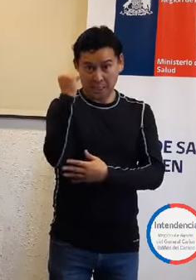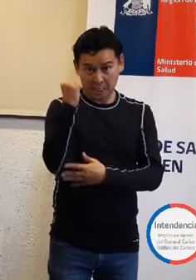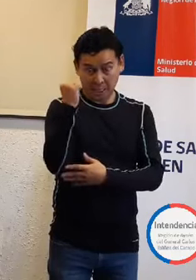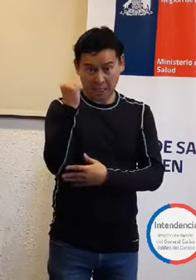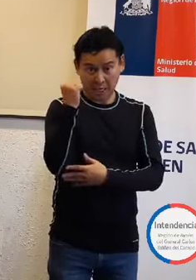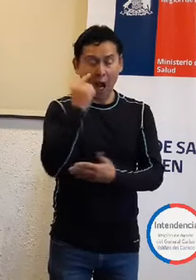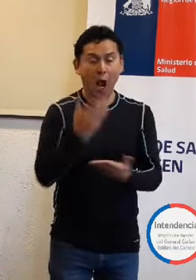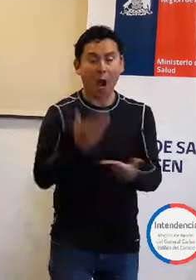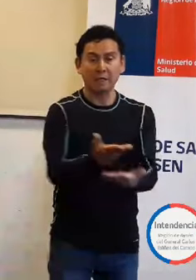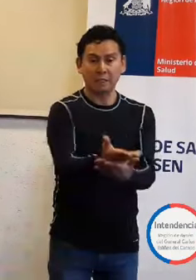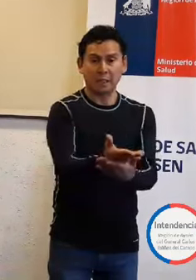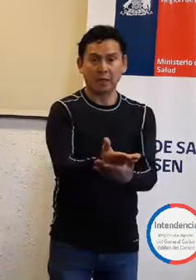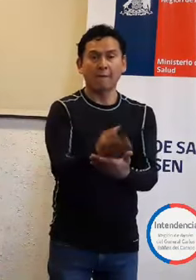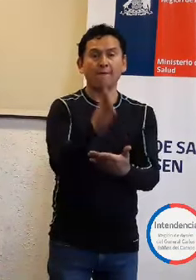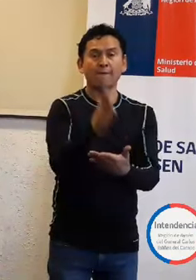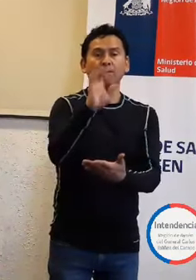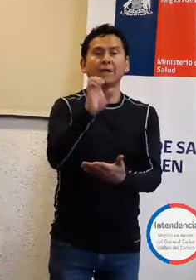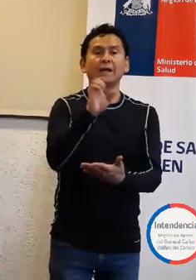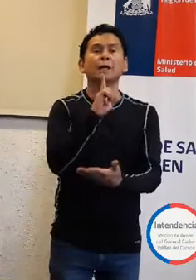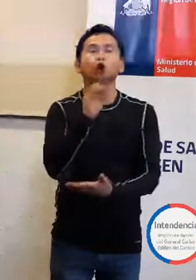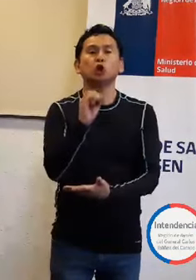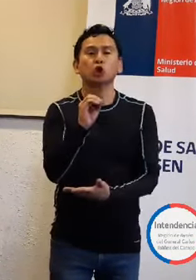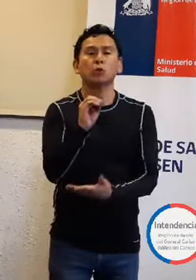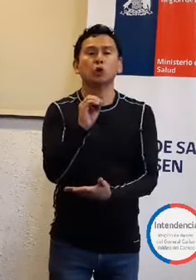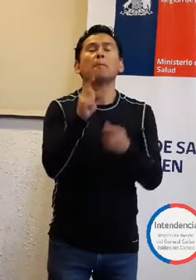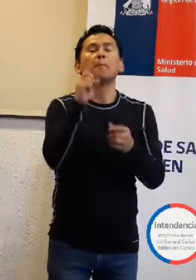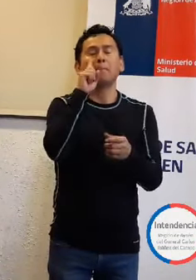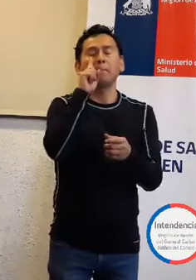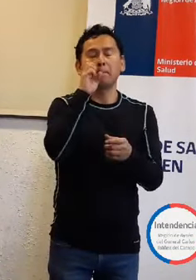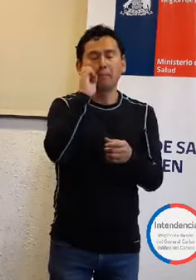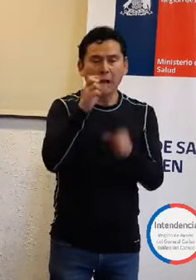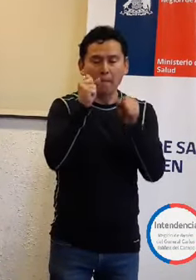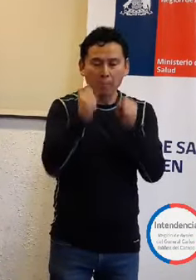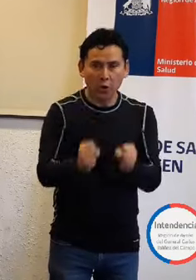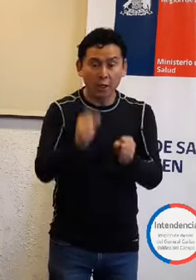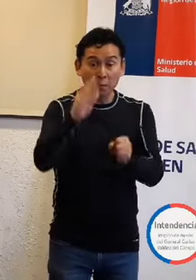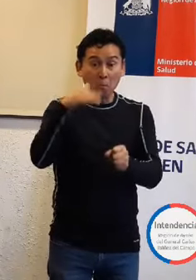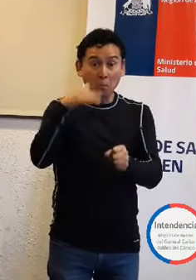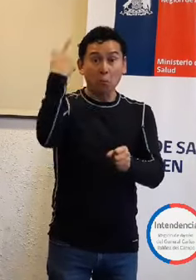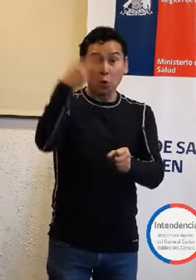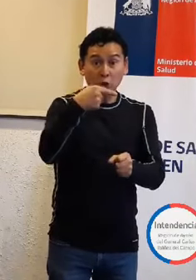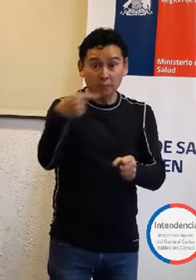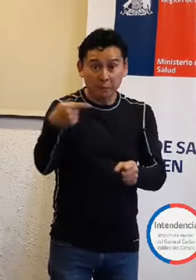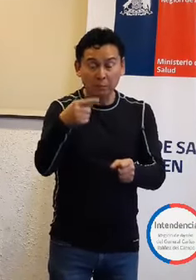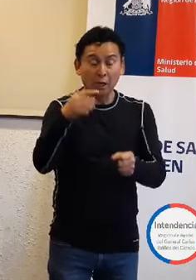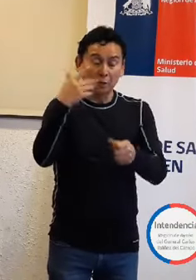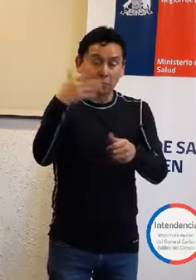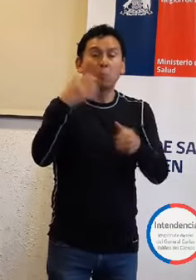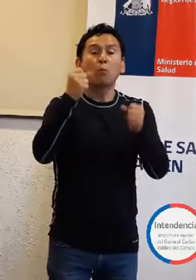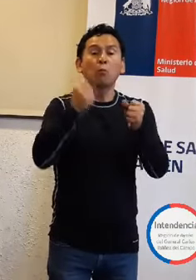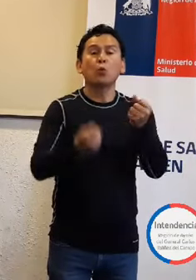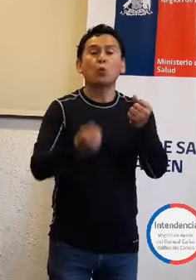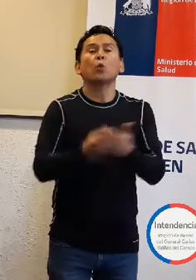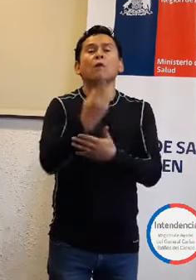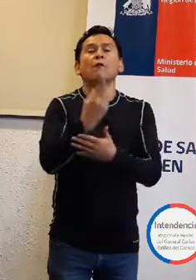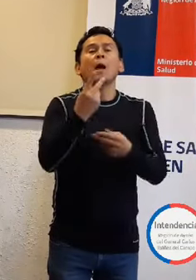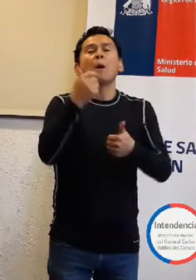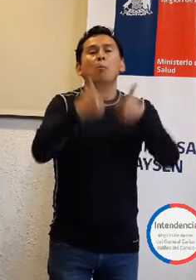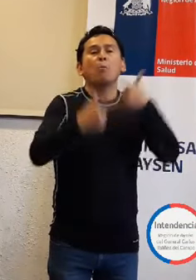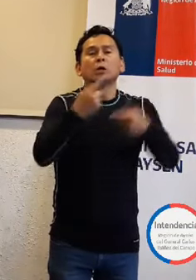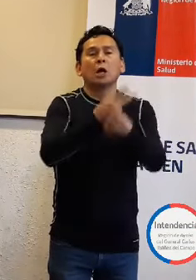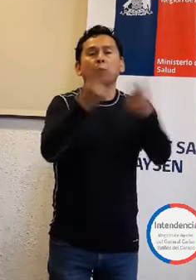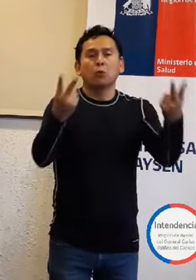presentado este veto para poder lograr que en los próximos días salga esta nueva política pública que va a permitir